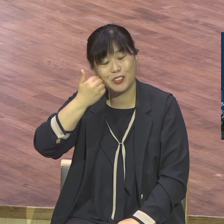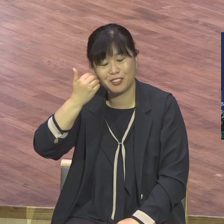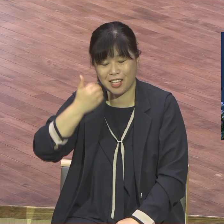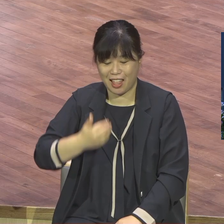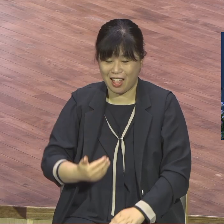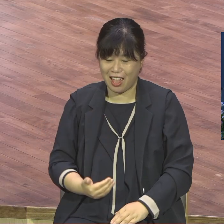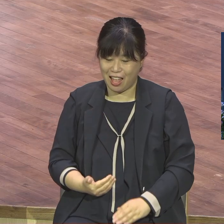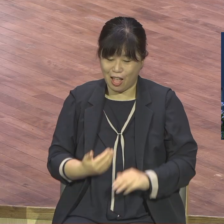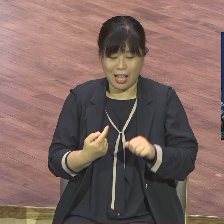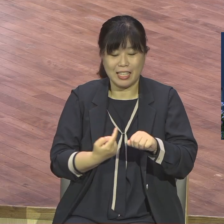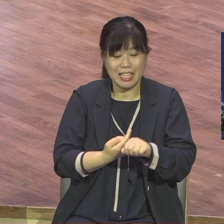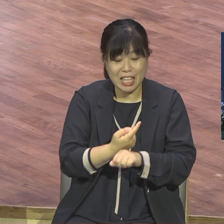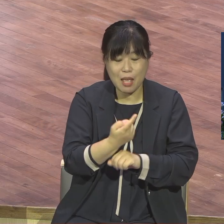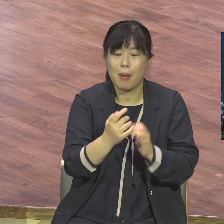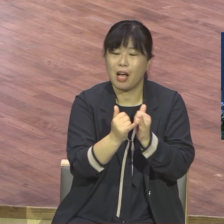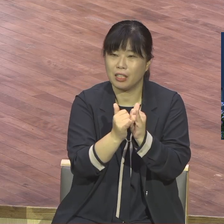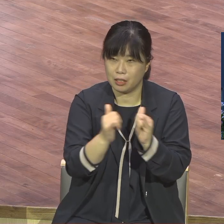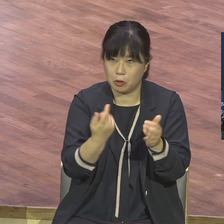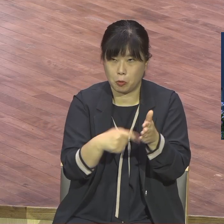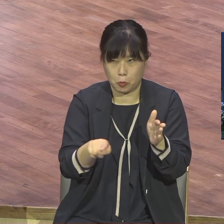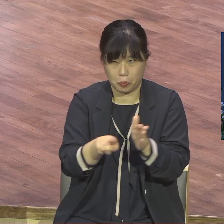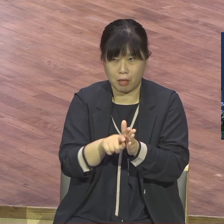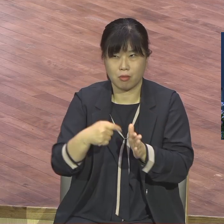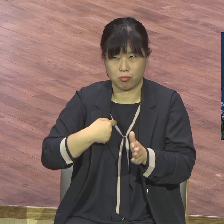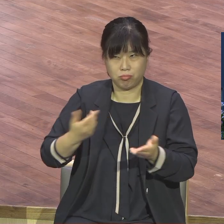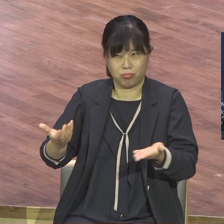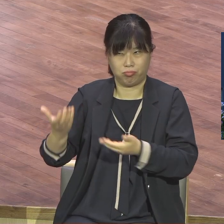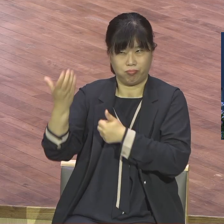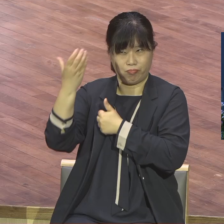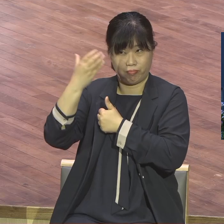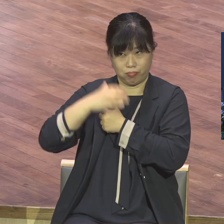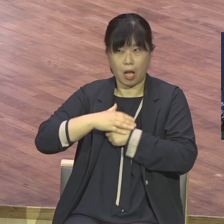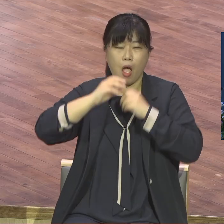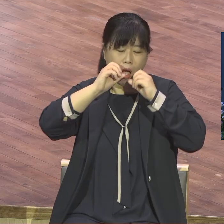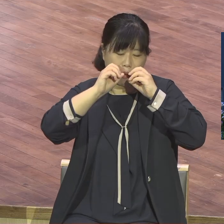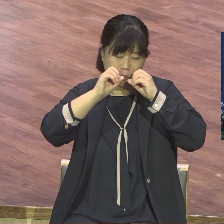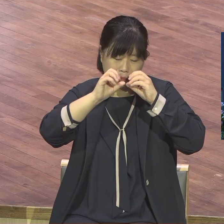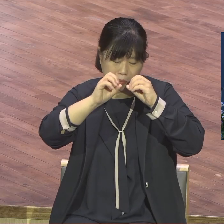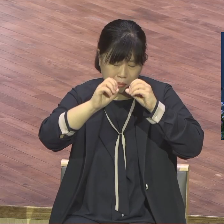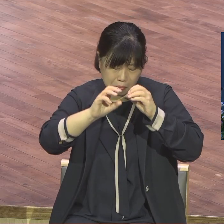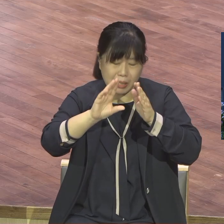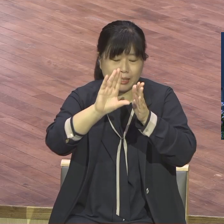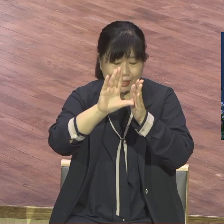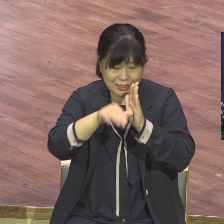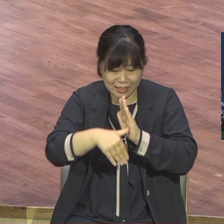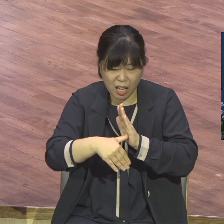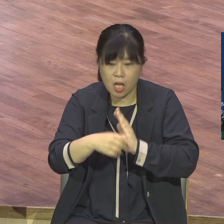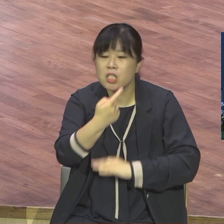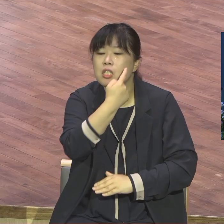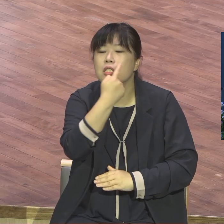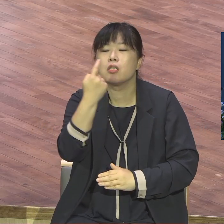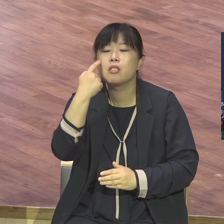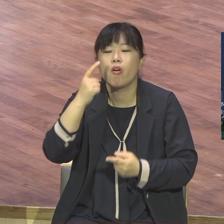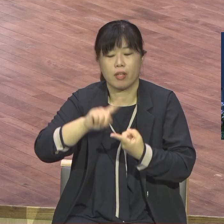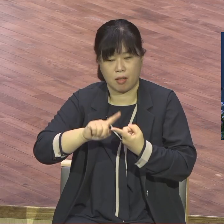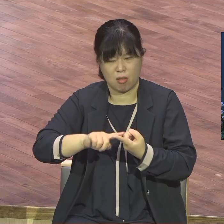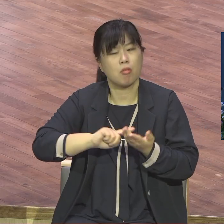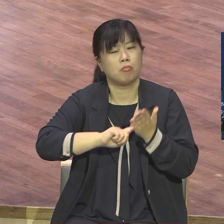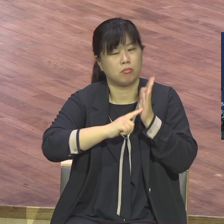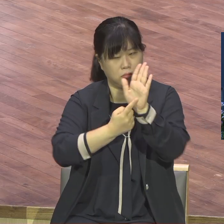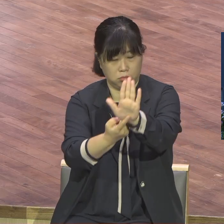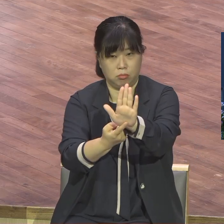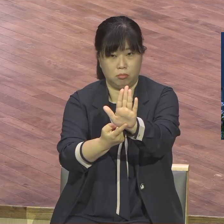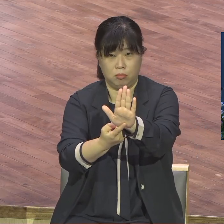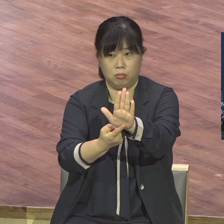나타난 현장 증거들을 상세하게 간증을 하고 있습니다.